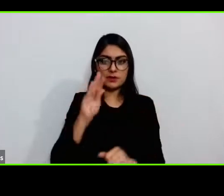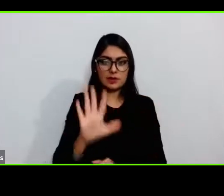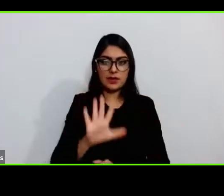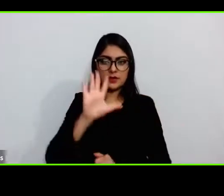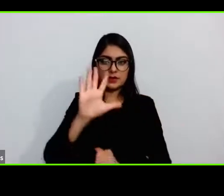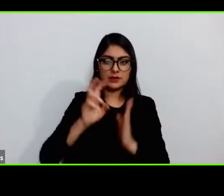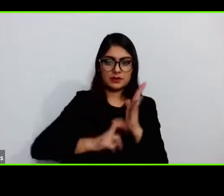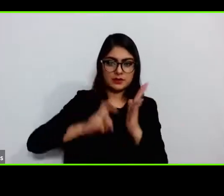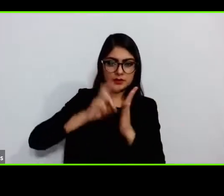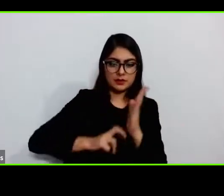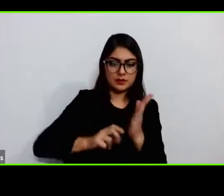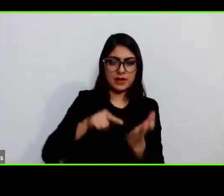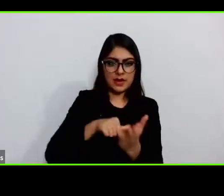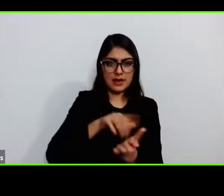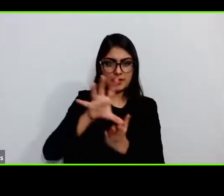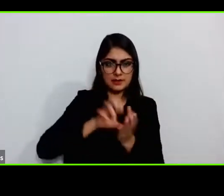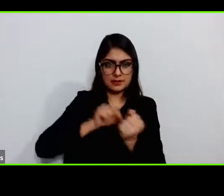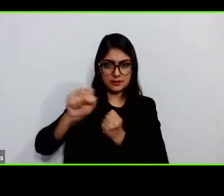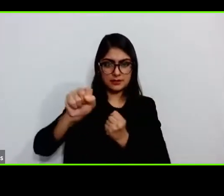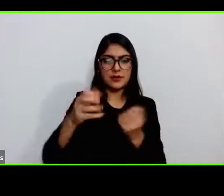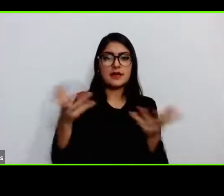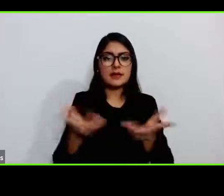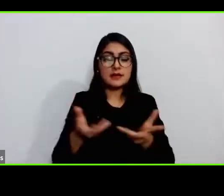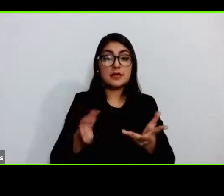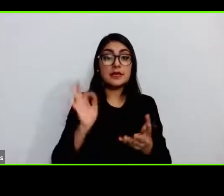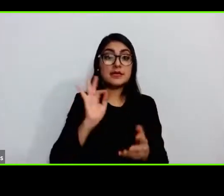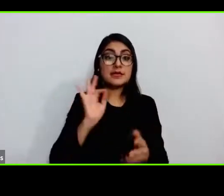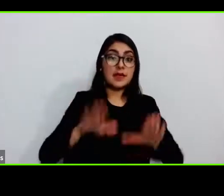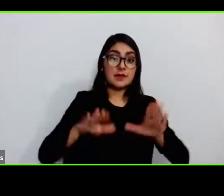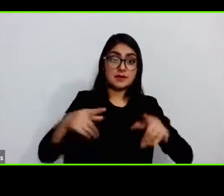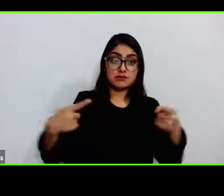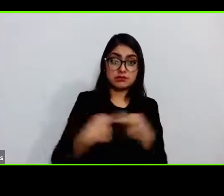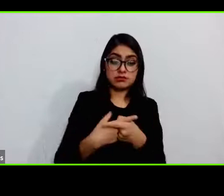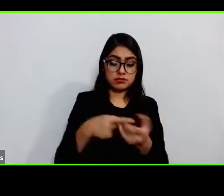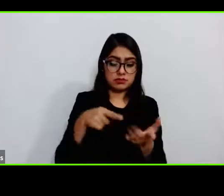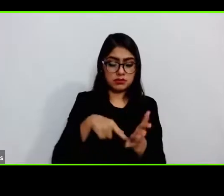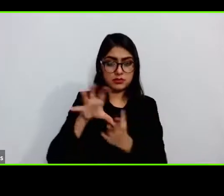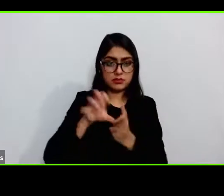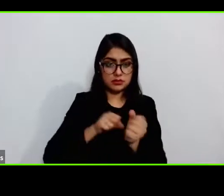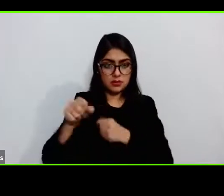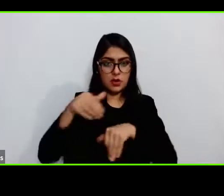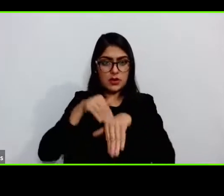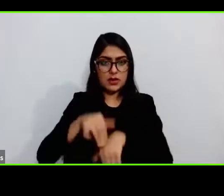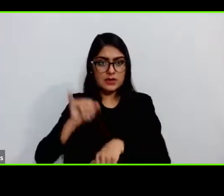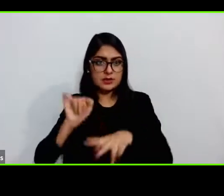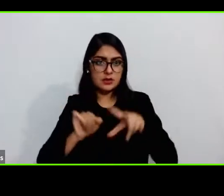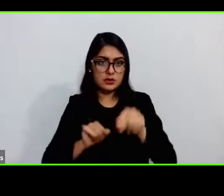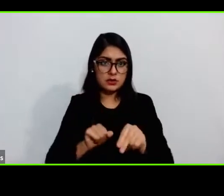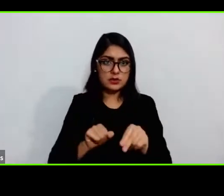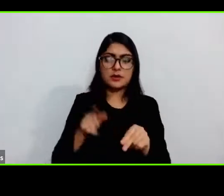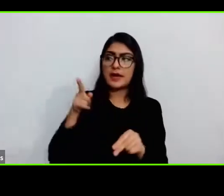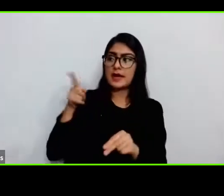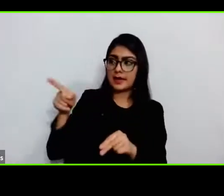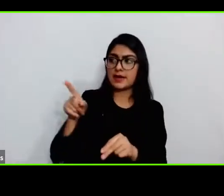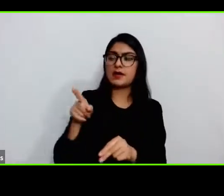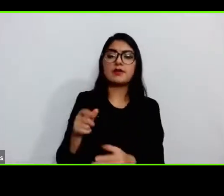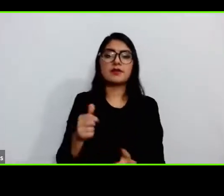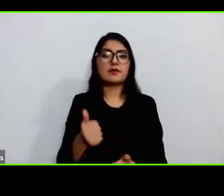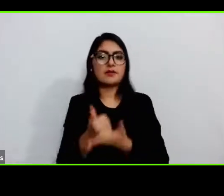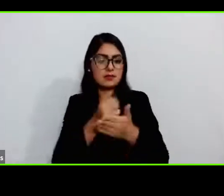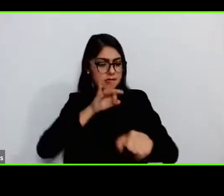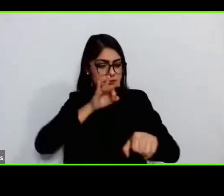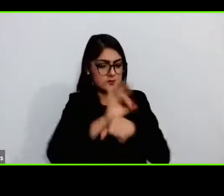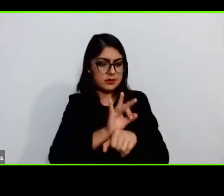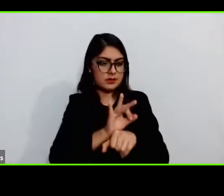de las controversias constitucionales, ¿no? Las controversias constitucionales son otro mecanismo, otro medio de defensa de la Constitución